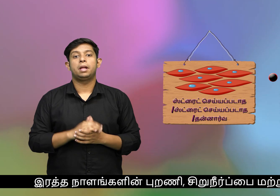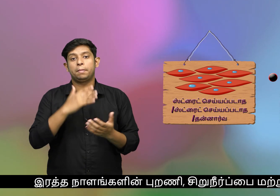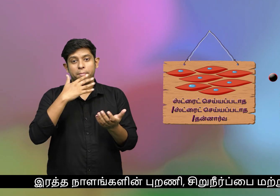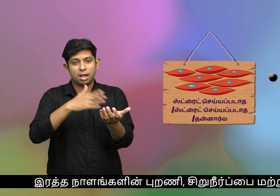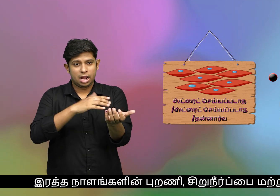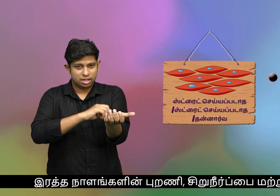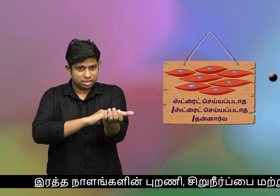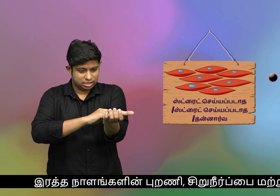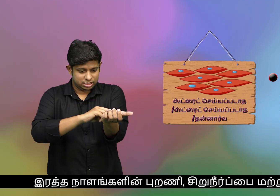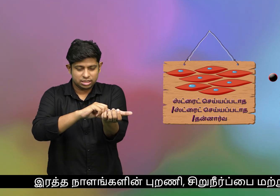இரத்த நாளங்களின் புறணி,